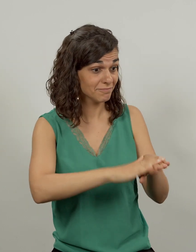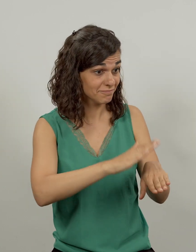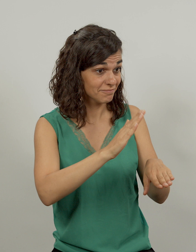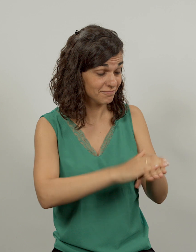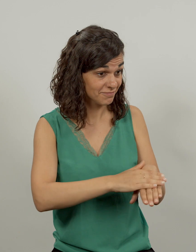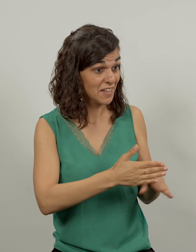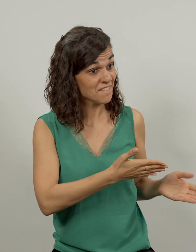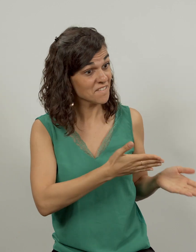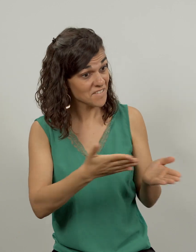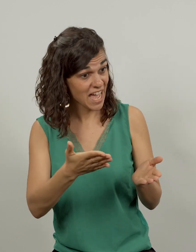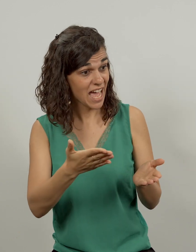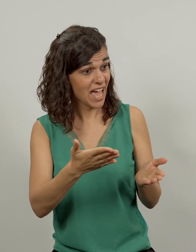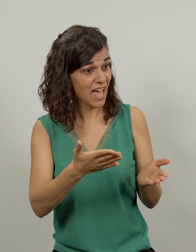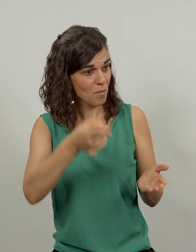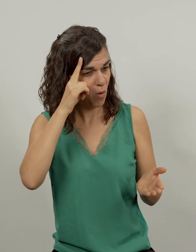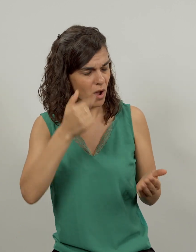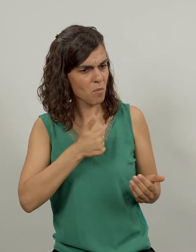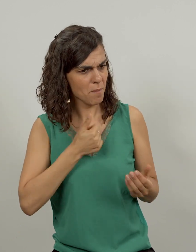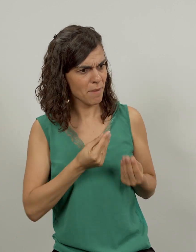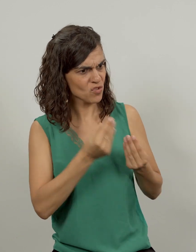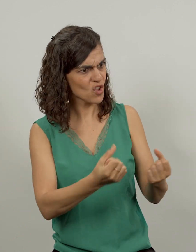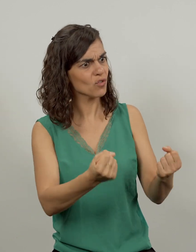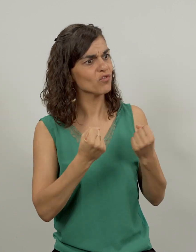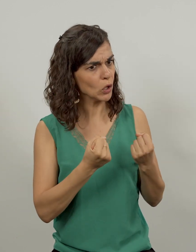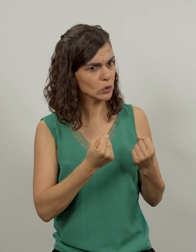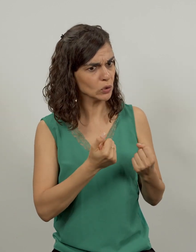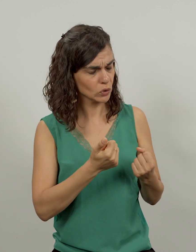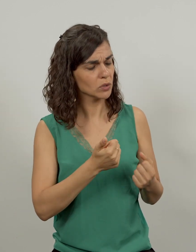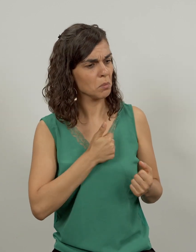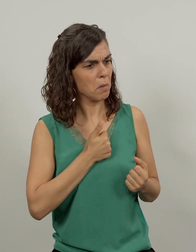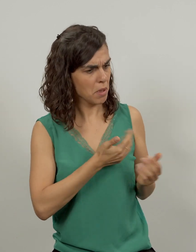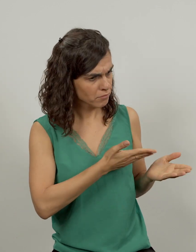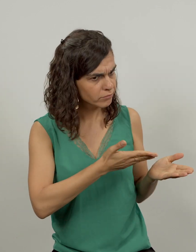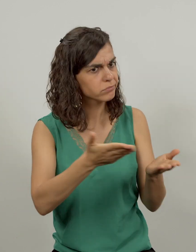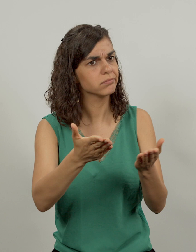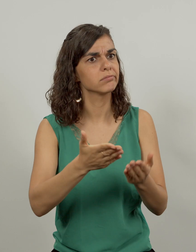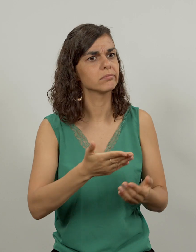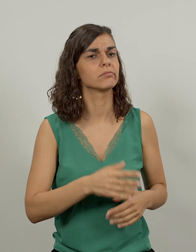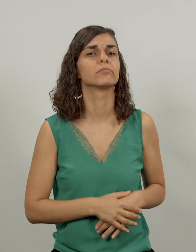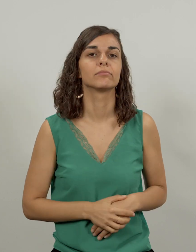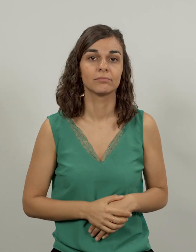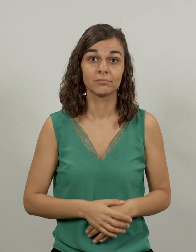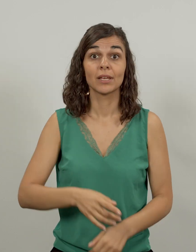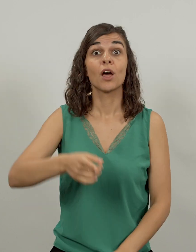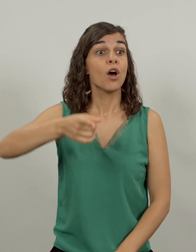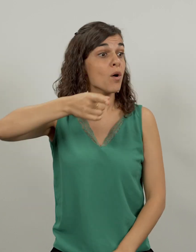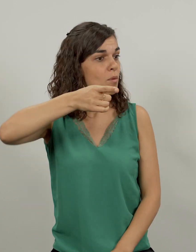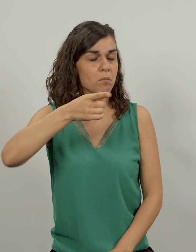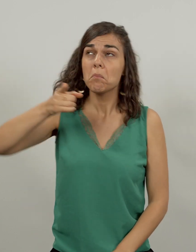Dieu lui dit, va avec la force que tu as, n'est-ce pas moi qui